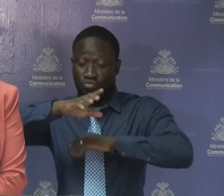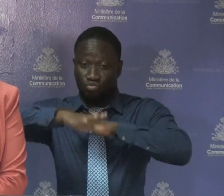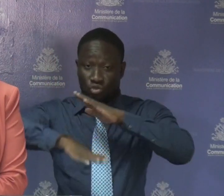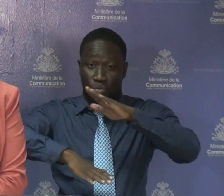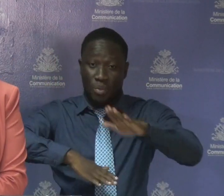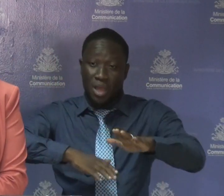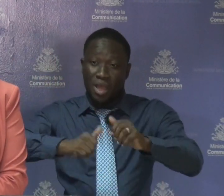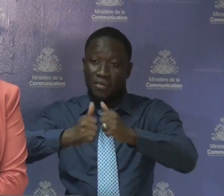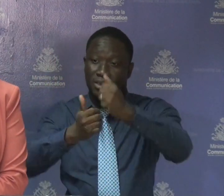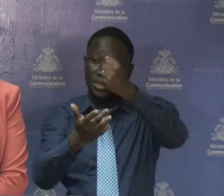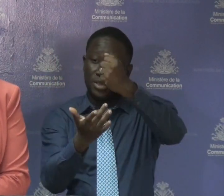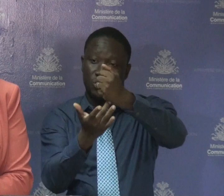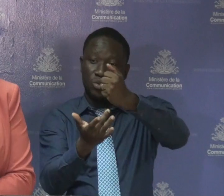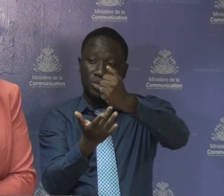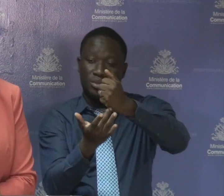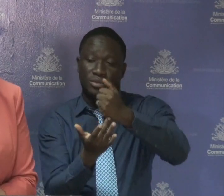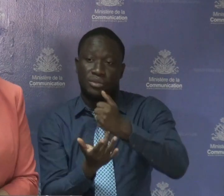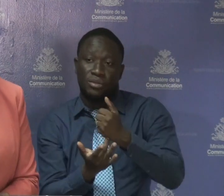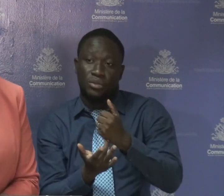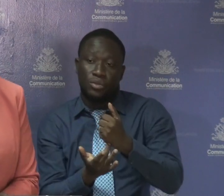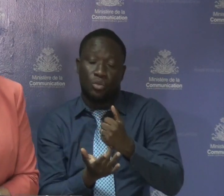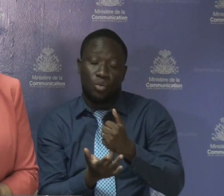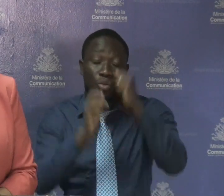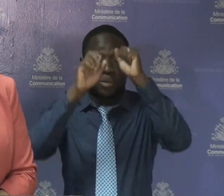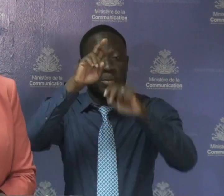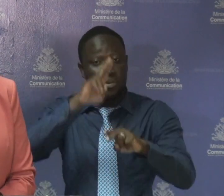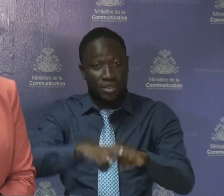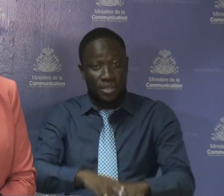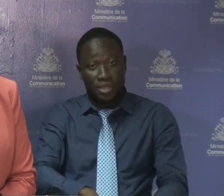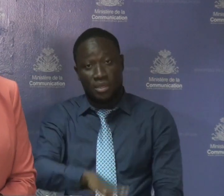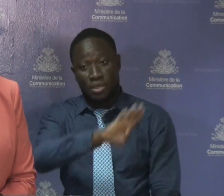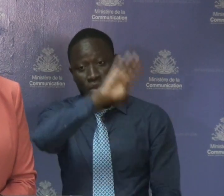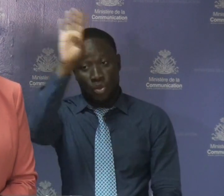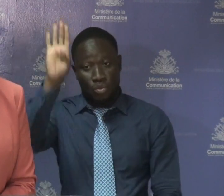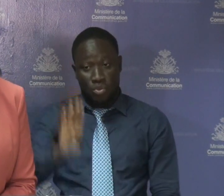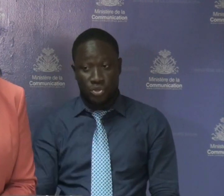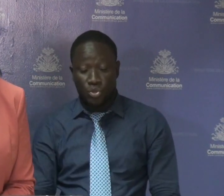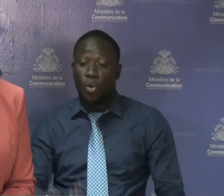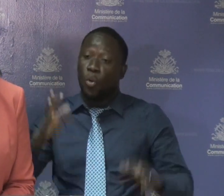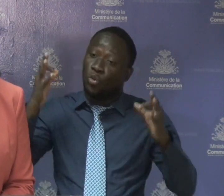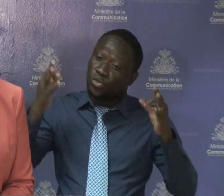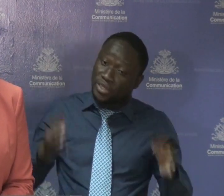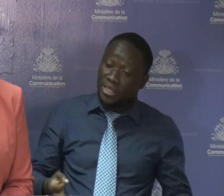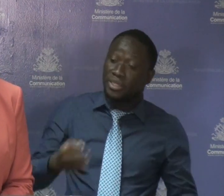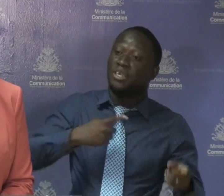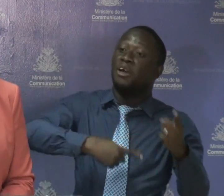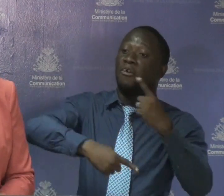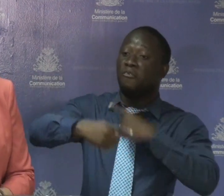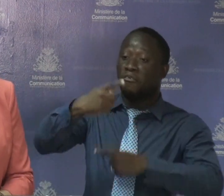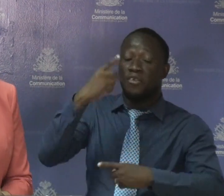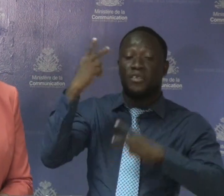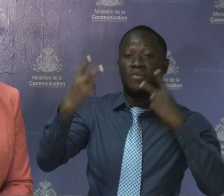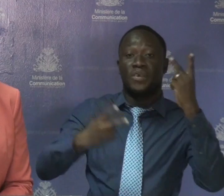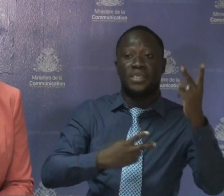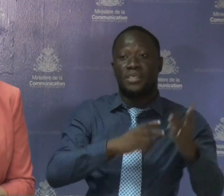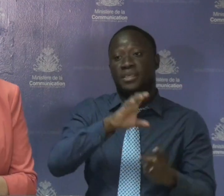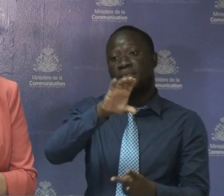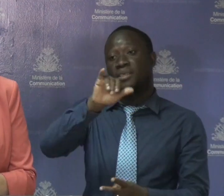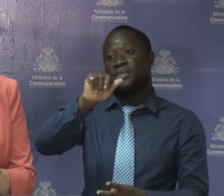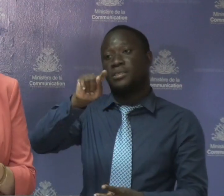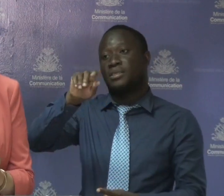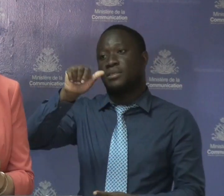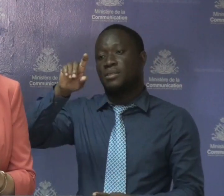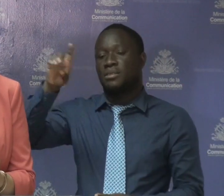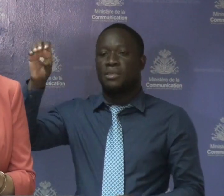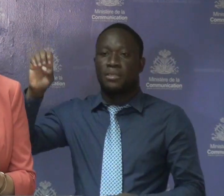la technologie. Parce que ou gen doit chita Boston, allons dire, et pour décider de visiter citadelle. C'est pas l'or vini, hein, parce que